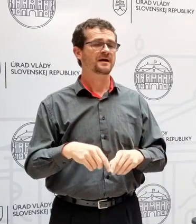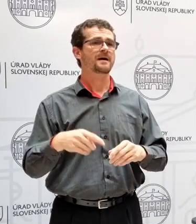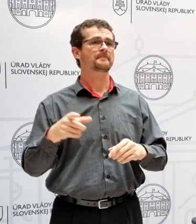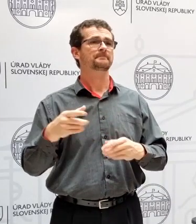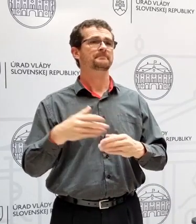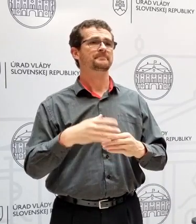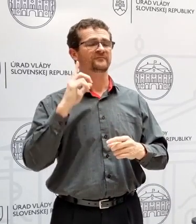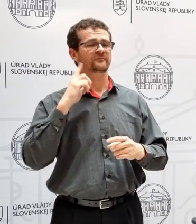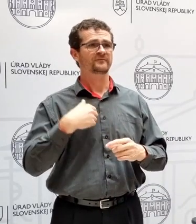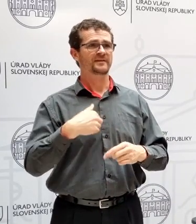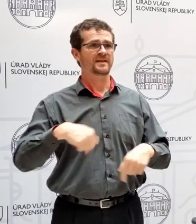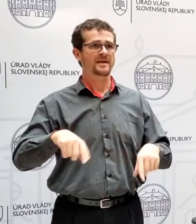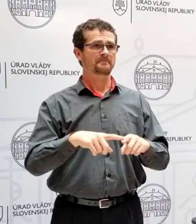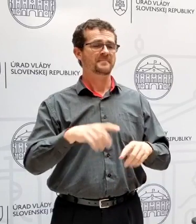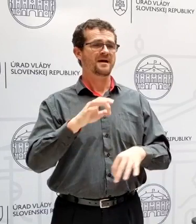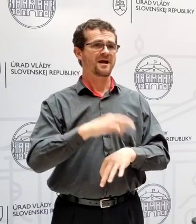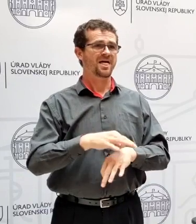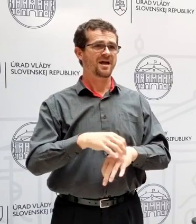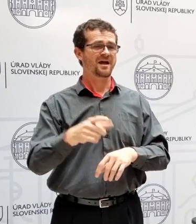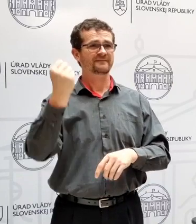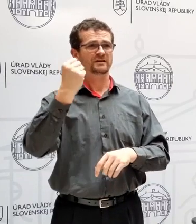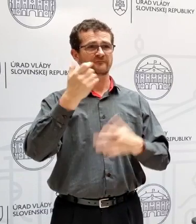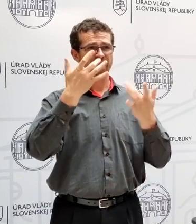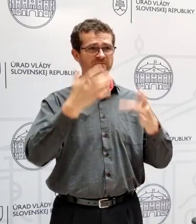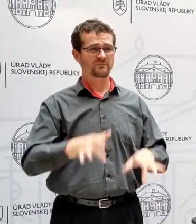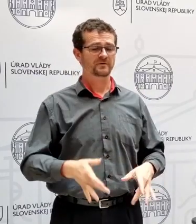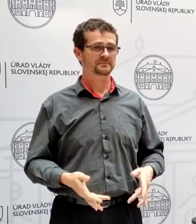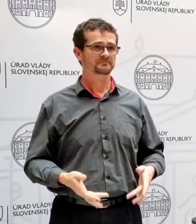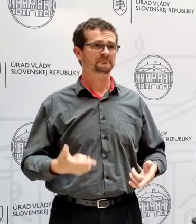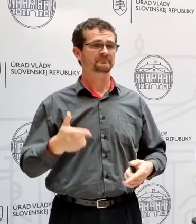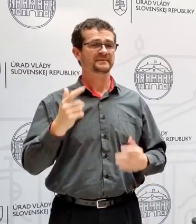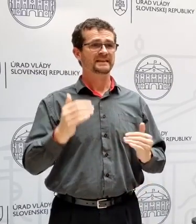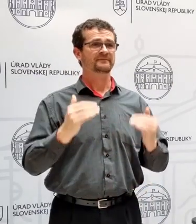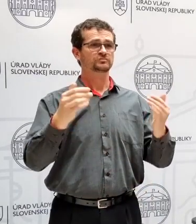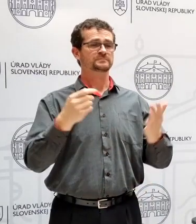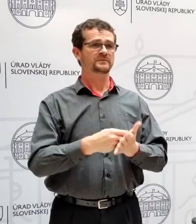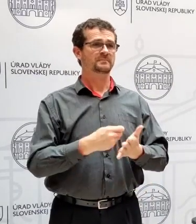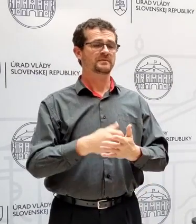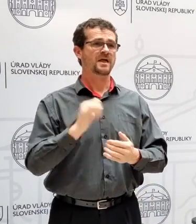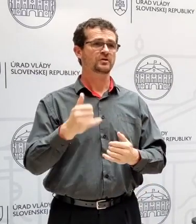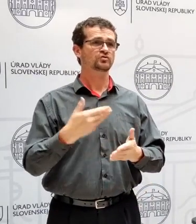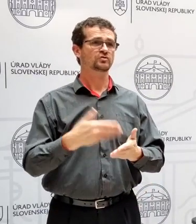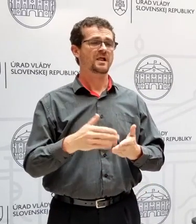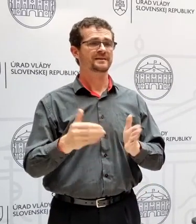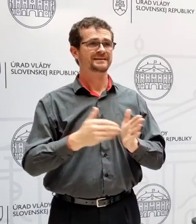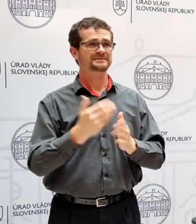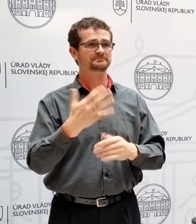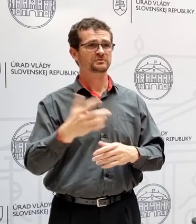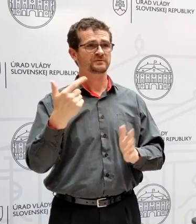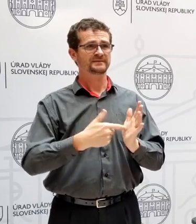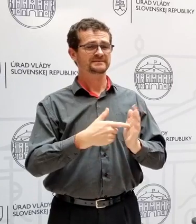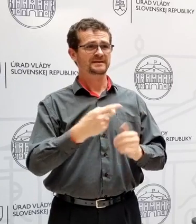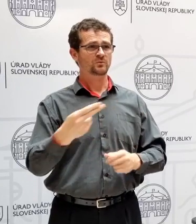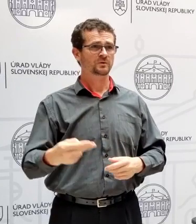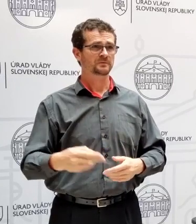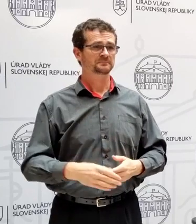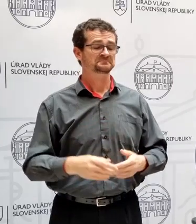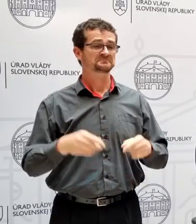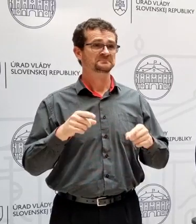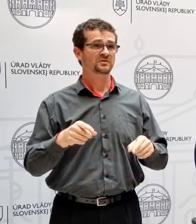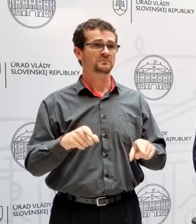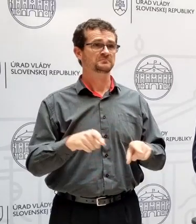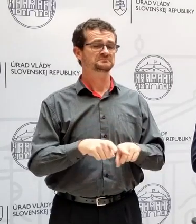tom vieme sami, že napríklad lekári sa vyhrážajú výpovediami, keď im nezvýšime platy možno ešte o ďalších 1500-2000 eur.